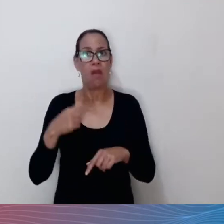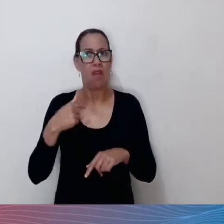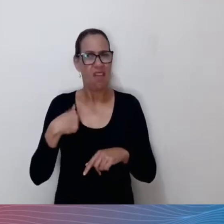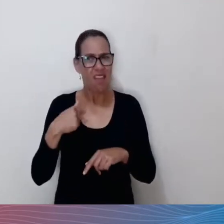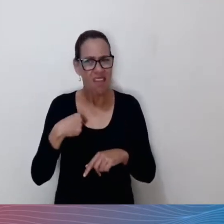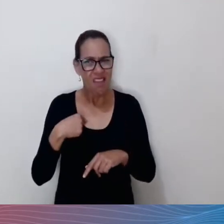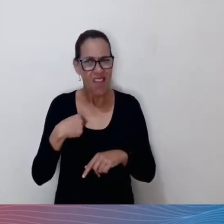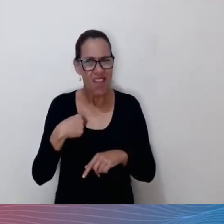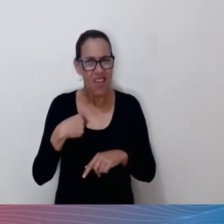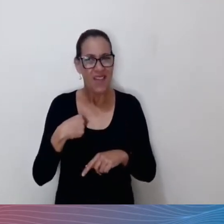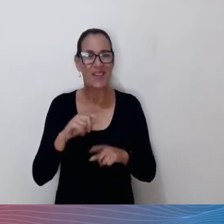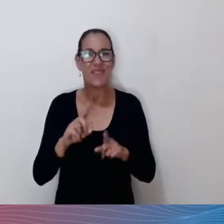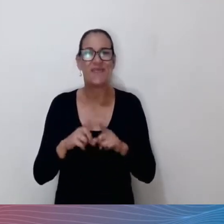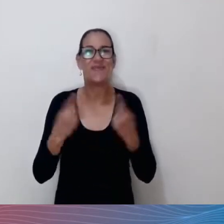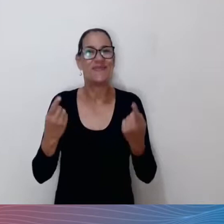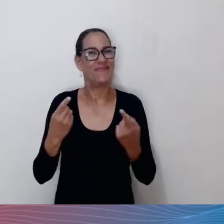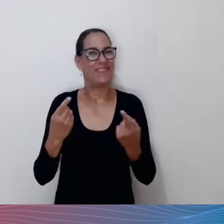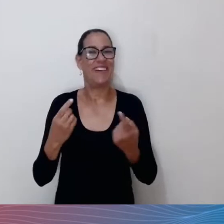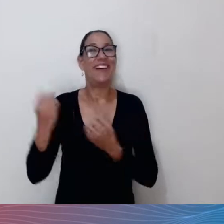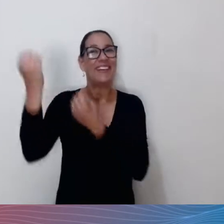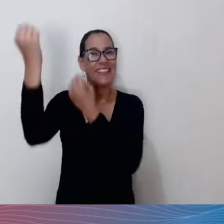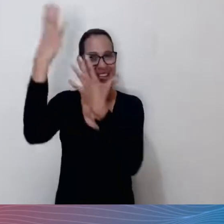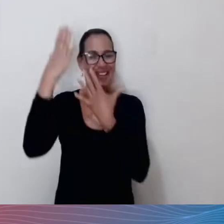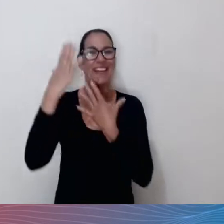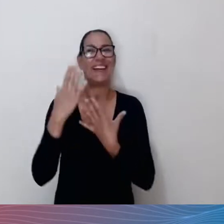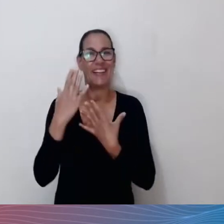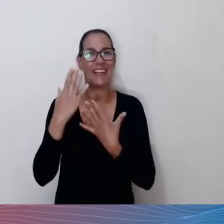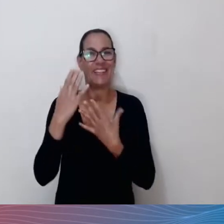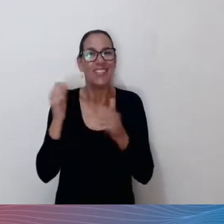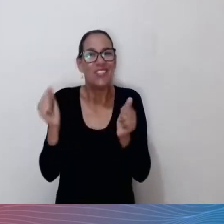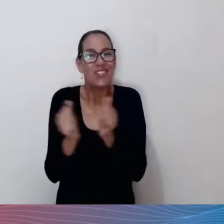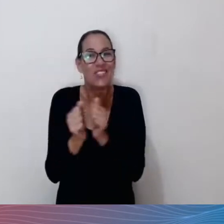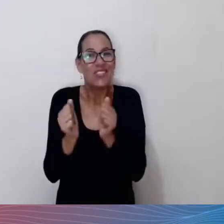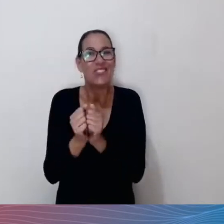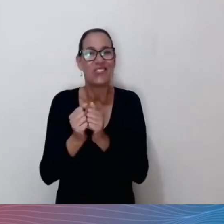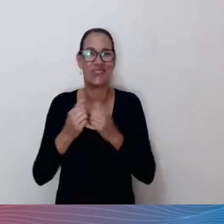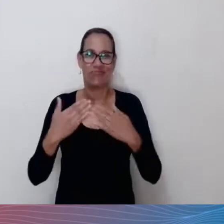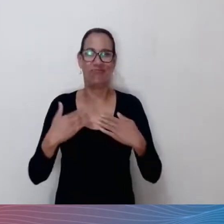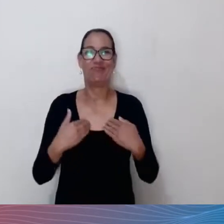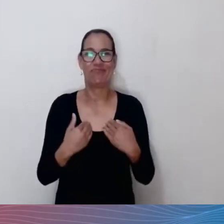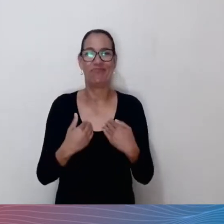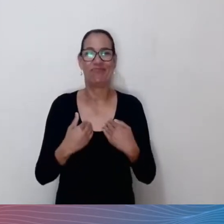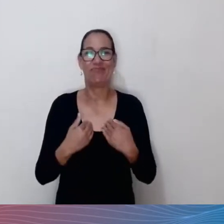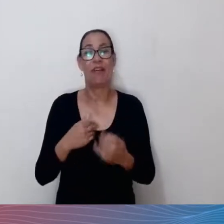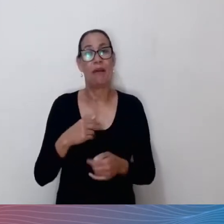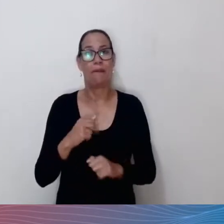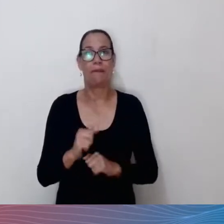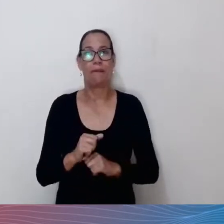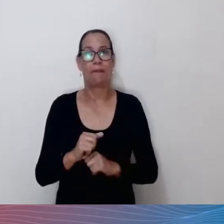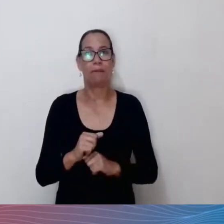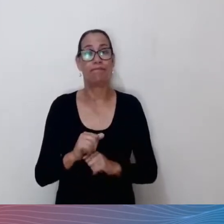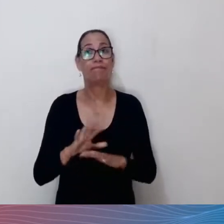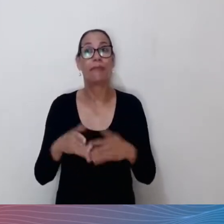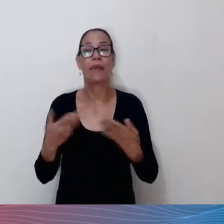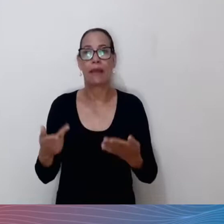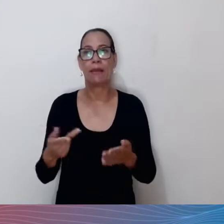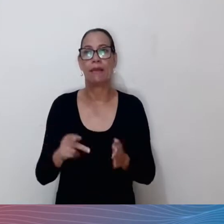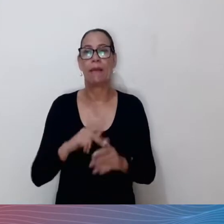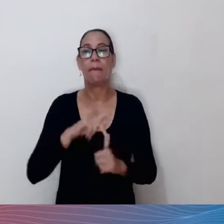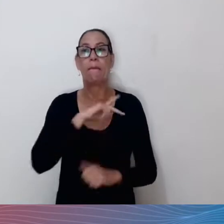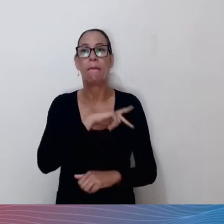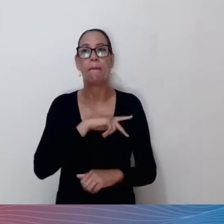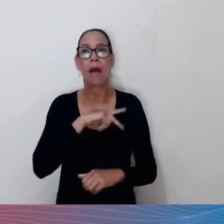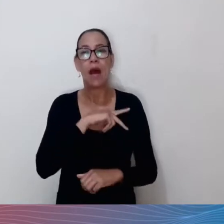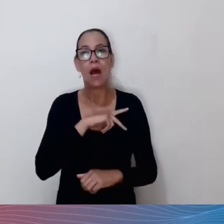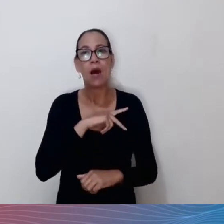Deus comigo. Então, Paulo tinha essa visão correta sobre a graça. Portanto, eu fiz